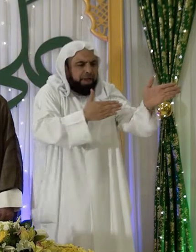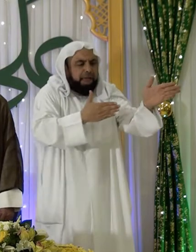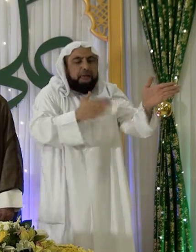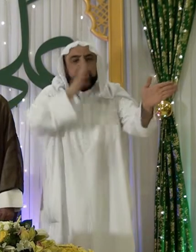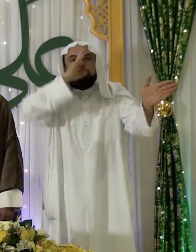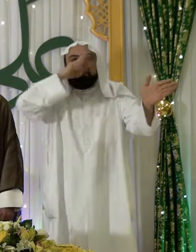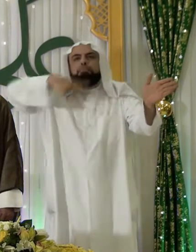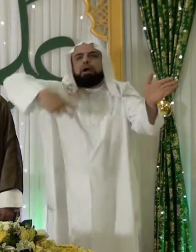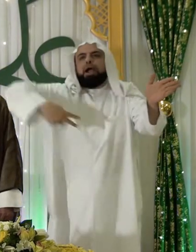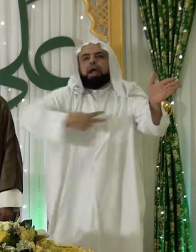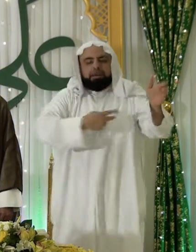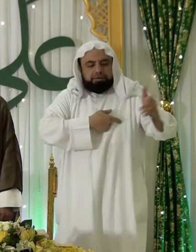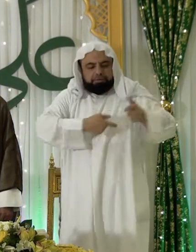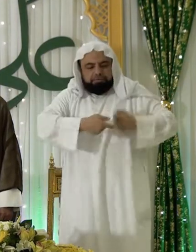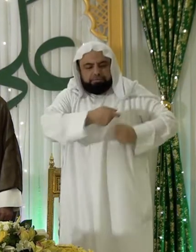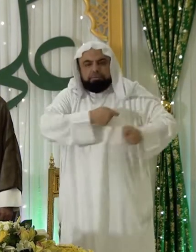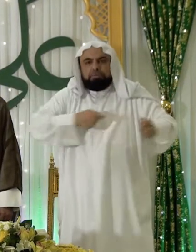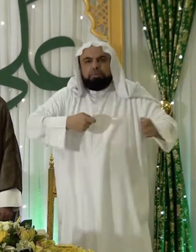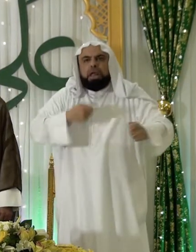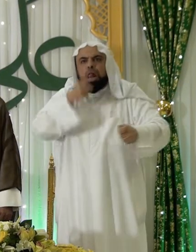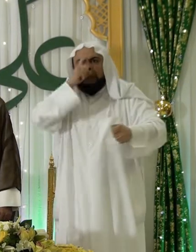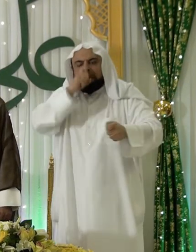المؤمنين متجسدة